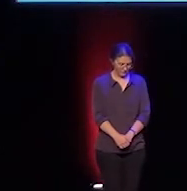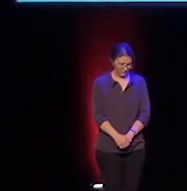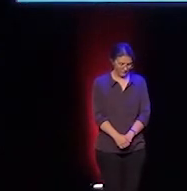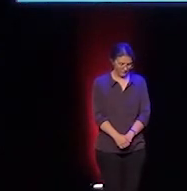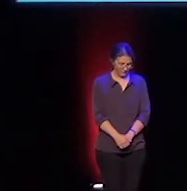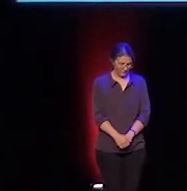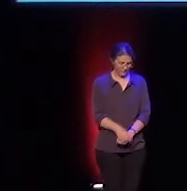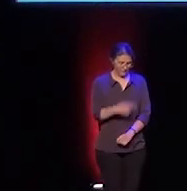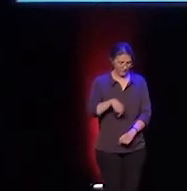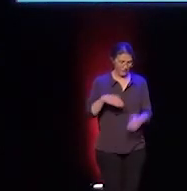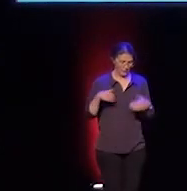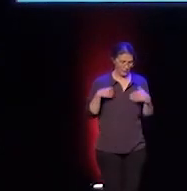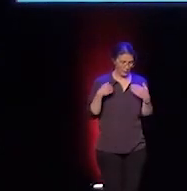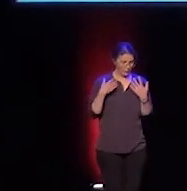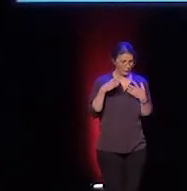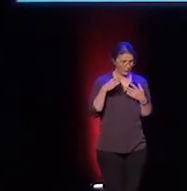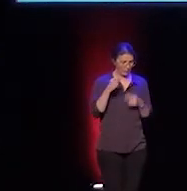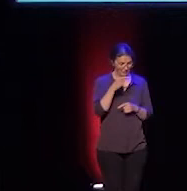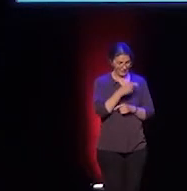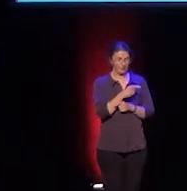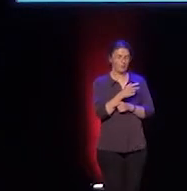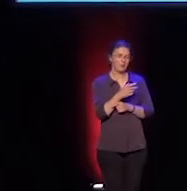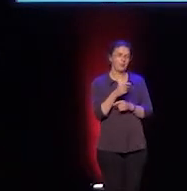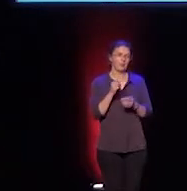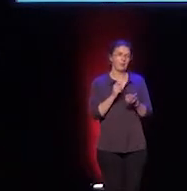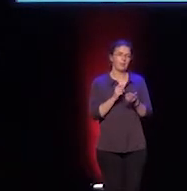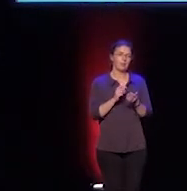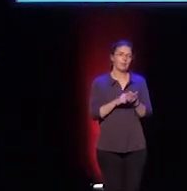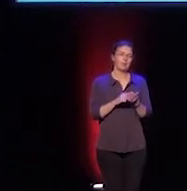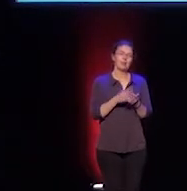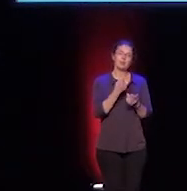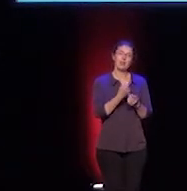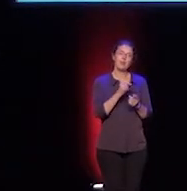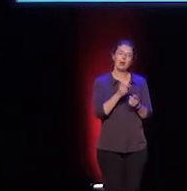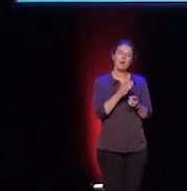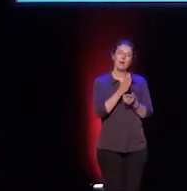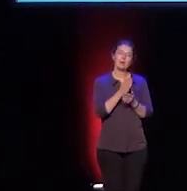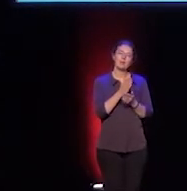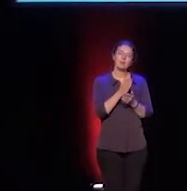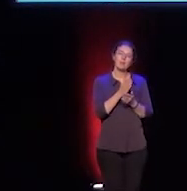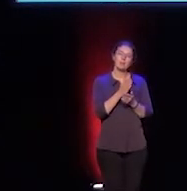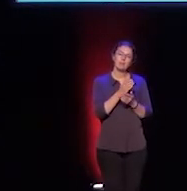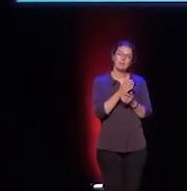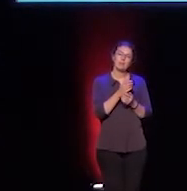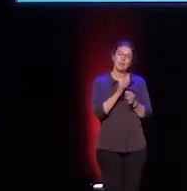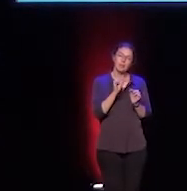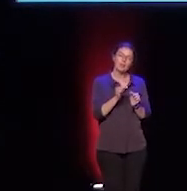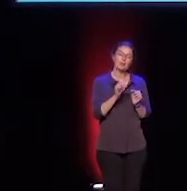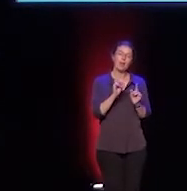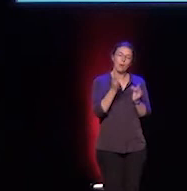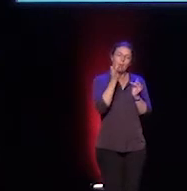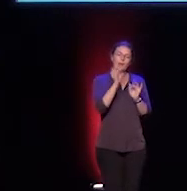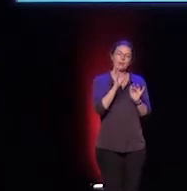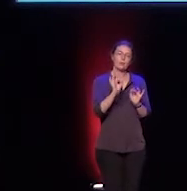Und wir freuen uns mit ihm, denn sie ist ja auch ein Stück weit eine Anerkennung für